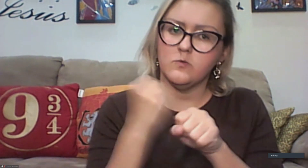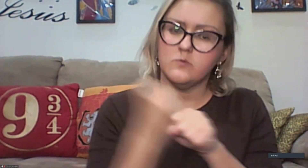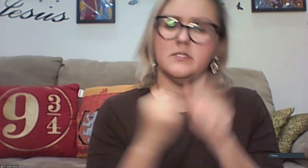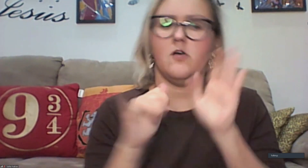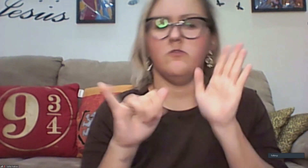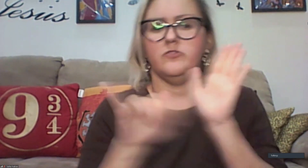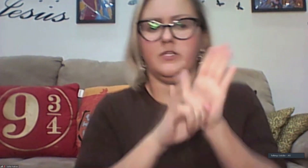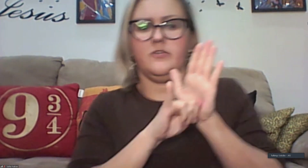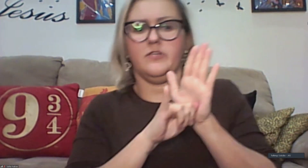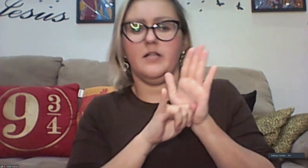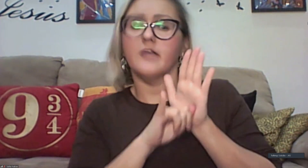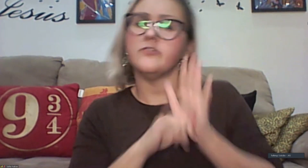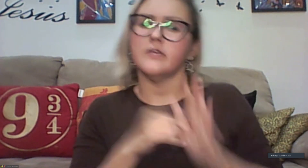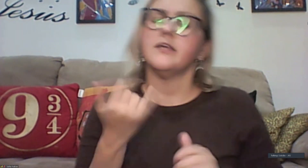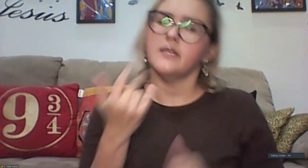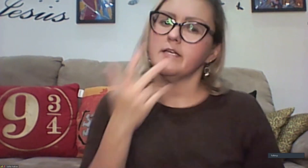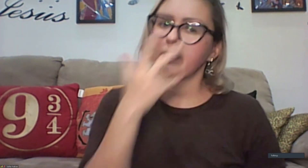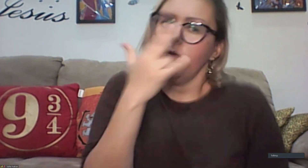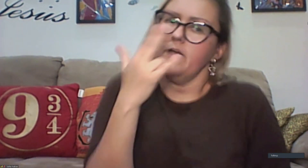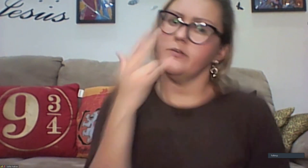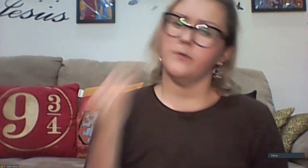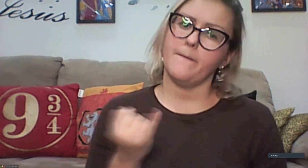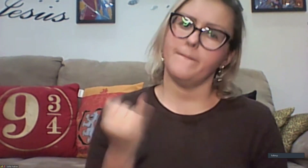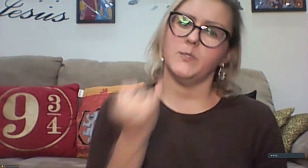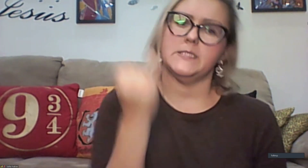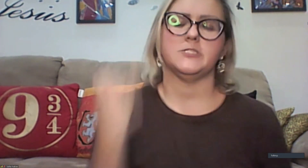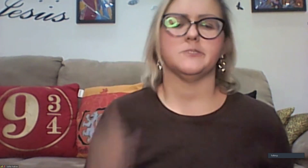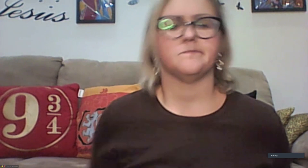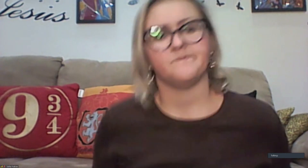da construção da identidade, que eu acho muito importante.